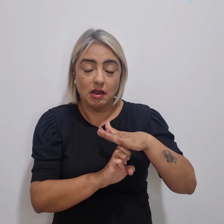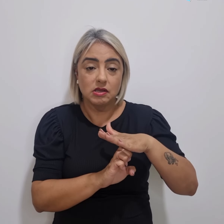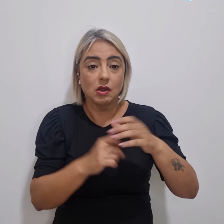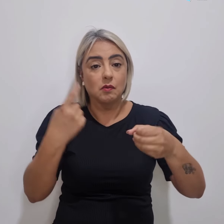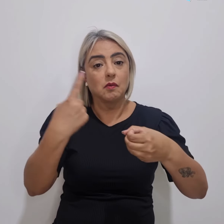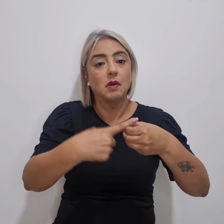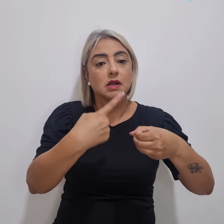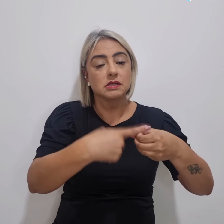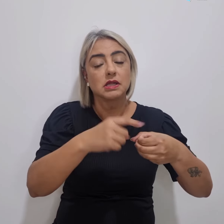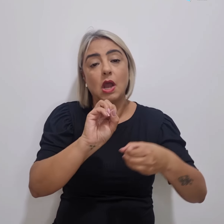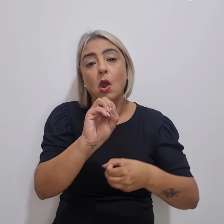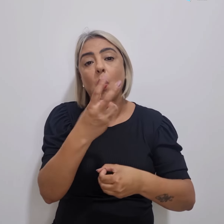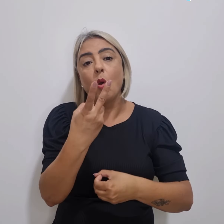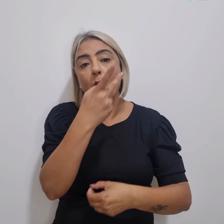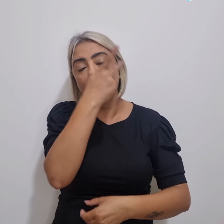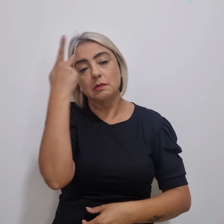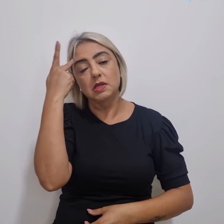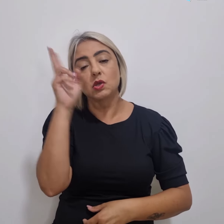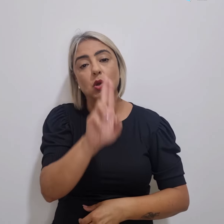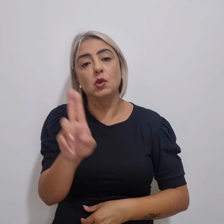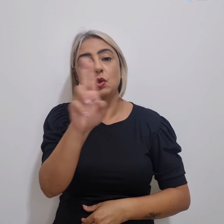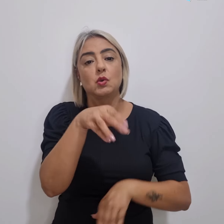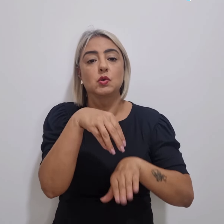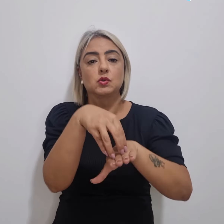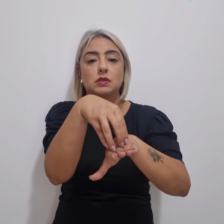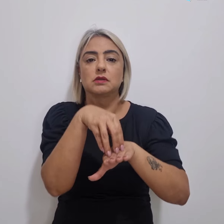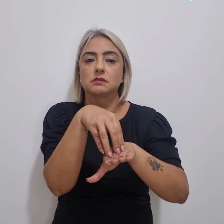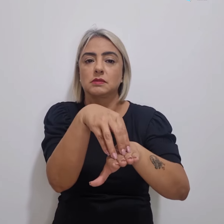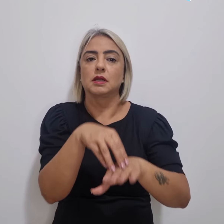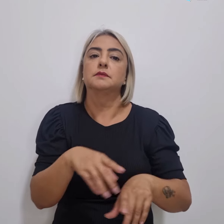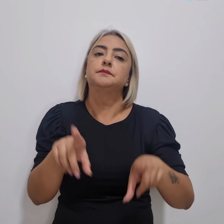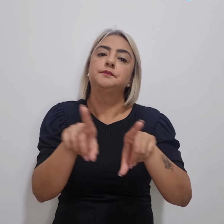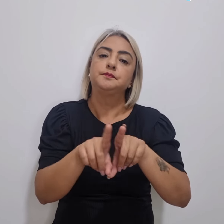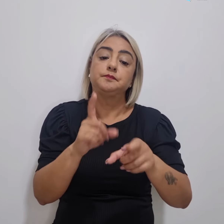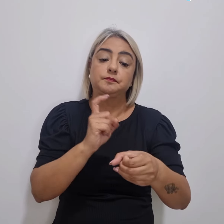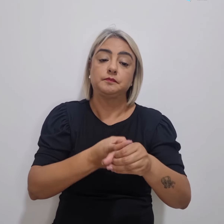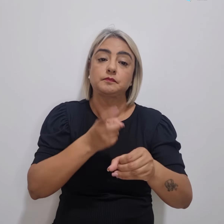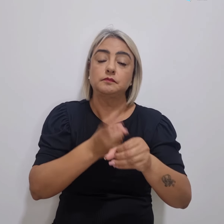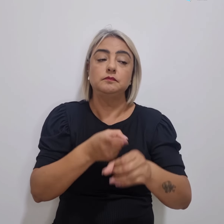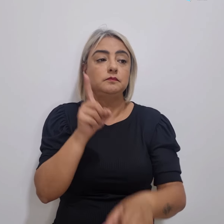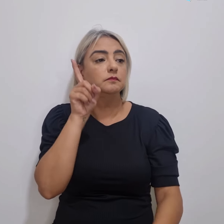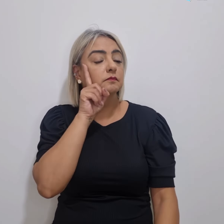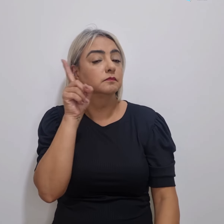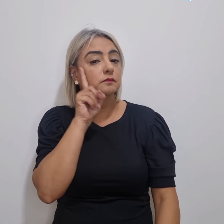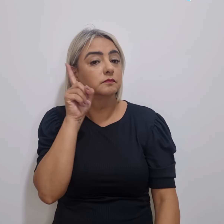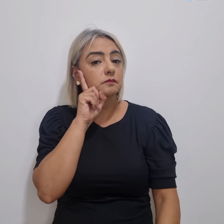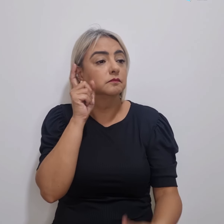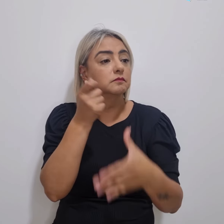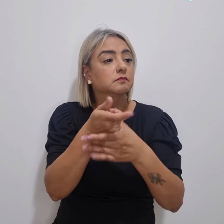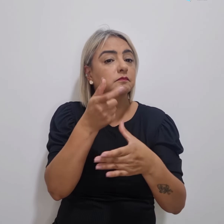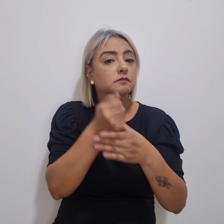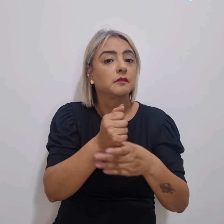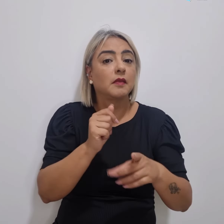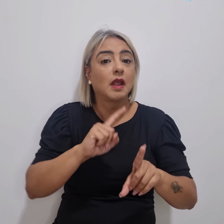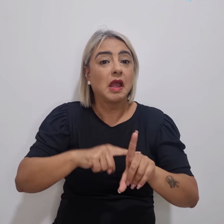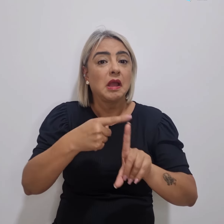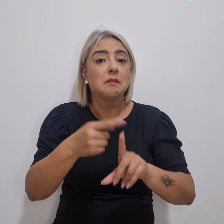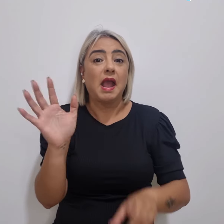ou os trabalhadores. Além do lucro diário com as passagens mais caras do país